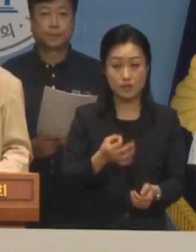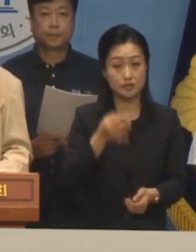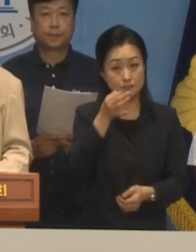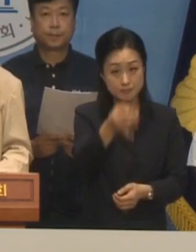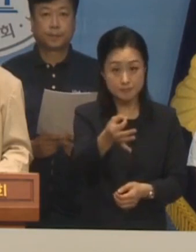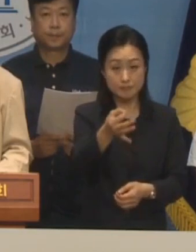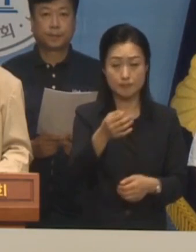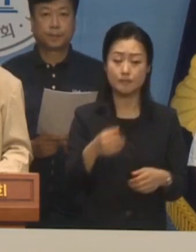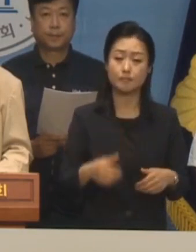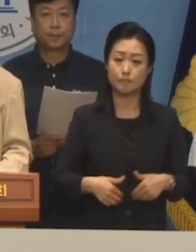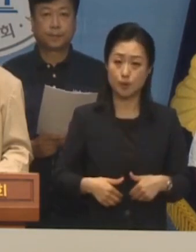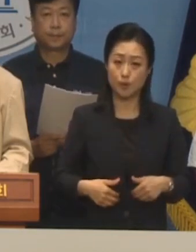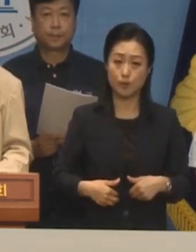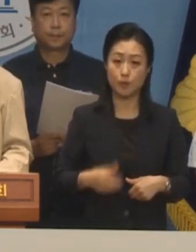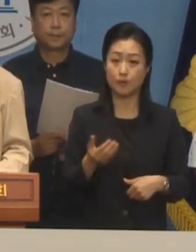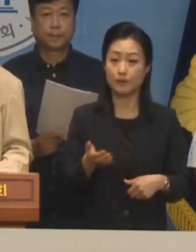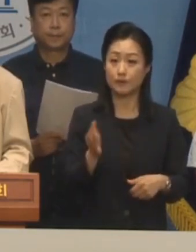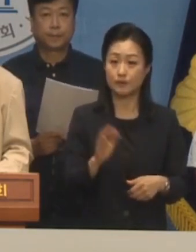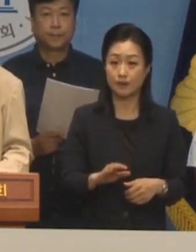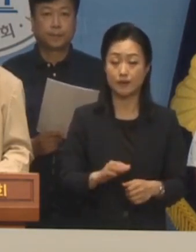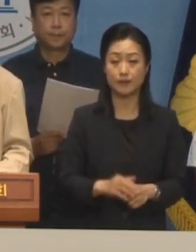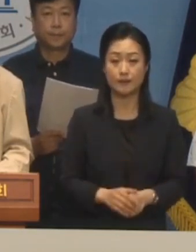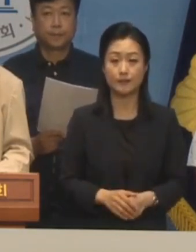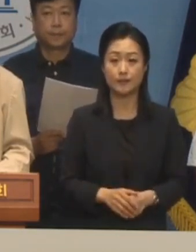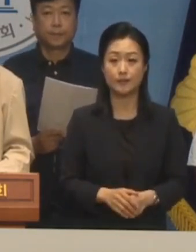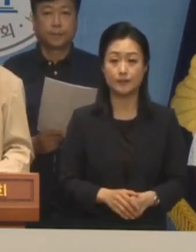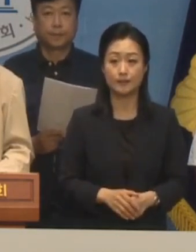충당해야 되는 그런 시점에도 불구하고